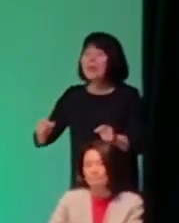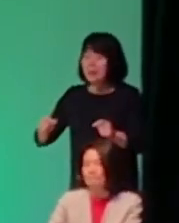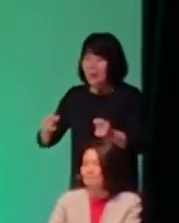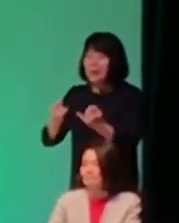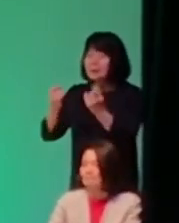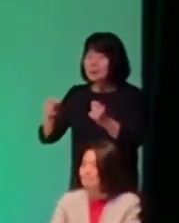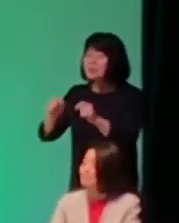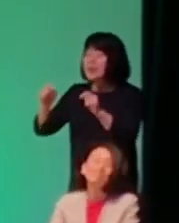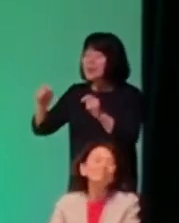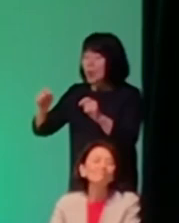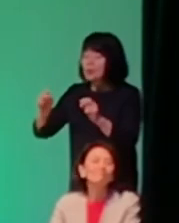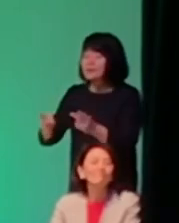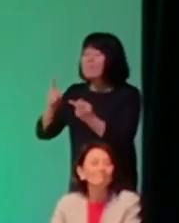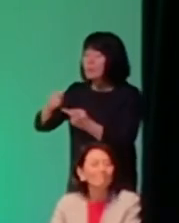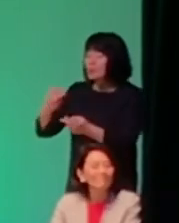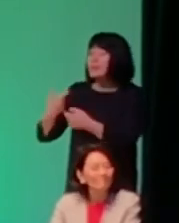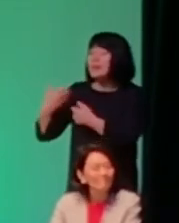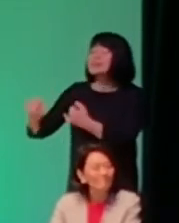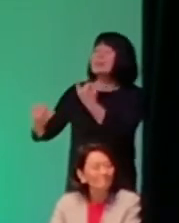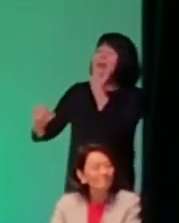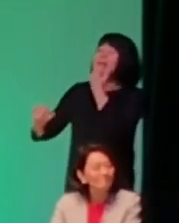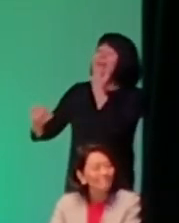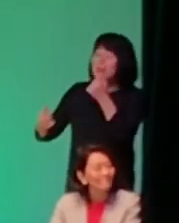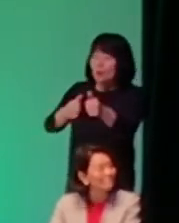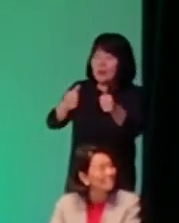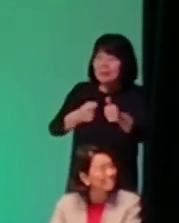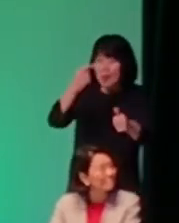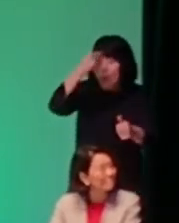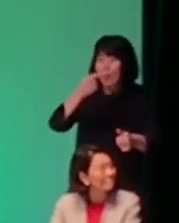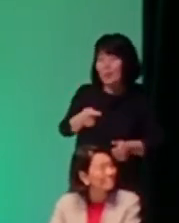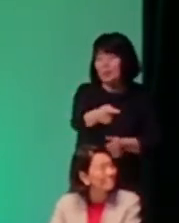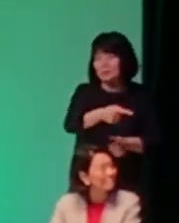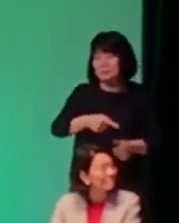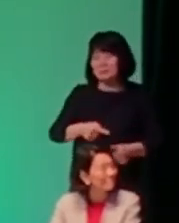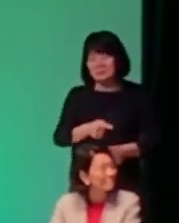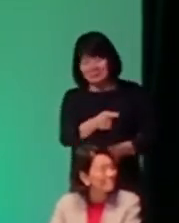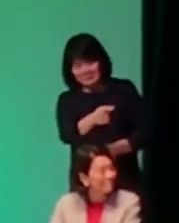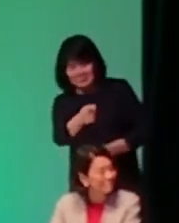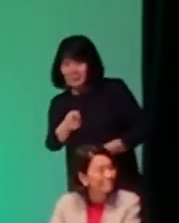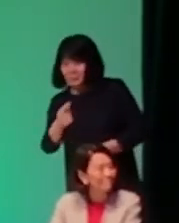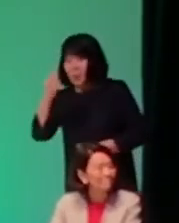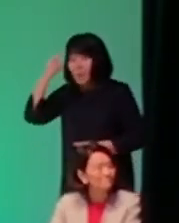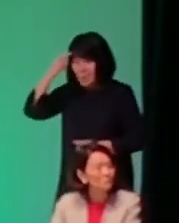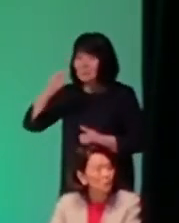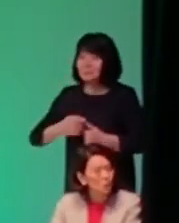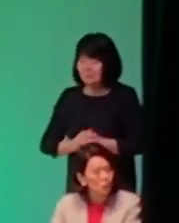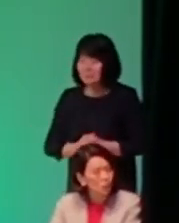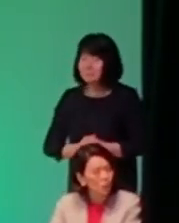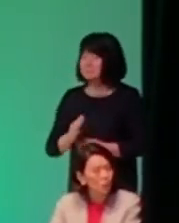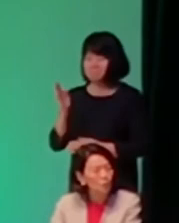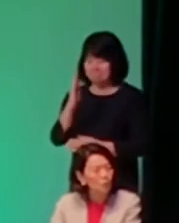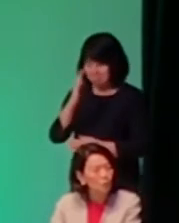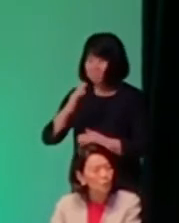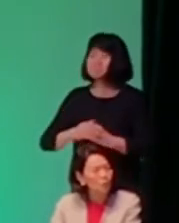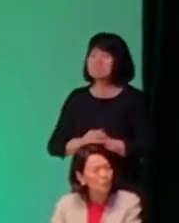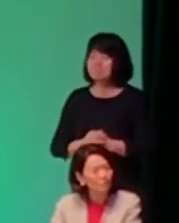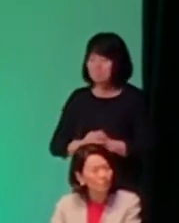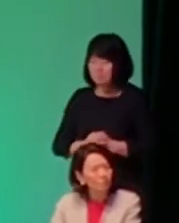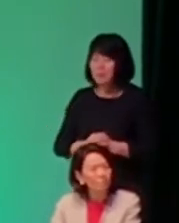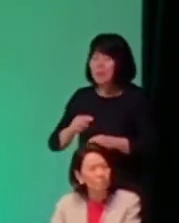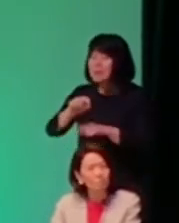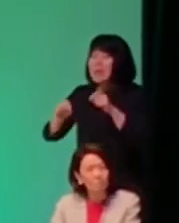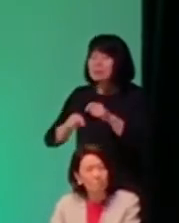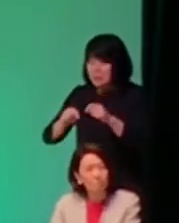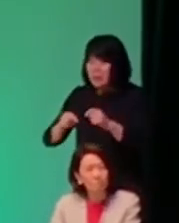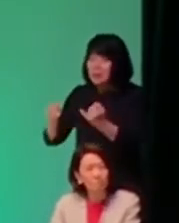女性のエキスパートに任せておいたらいいというふうにどうも思っていらっしゃる方が多いふうに見受けられるんですけど、むしろ